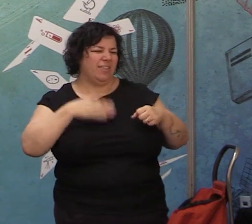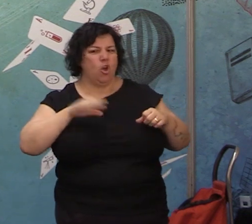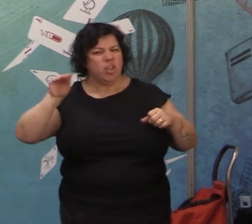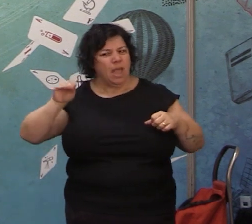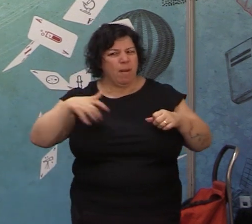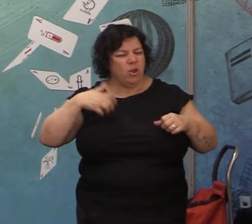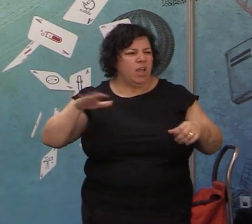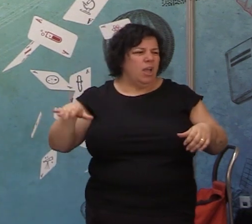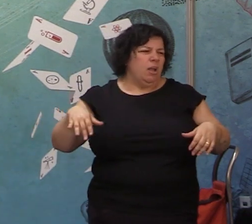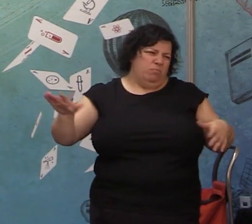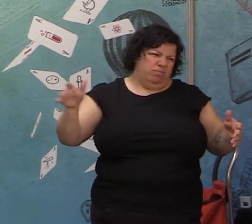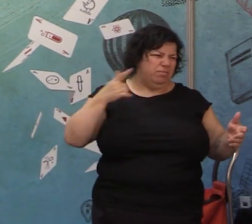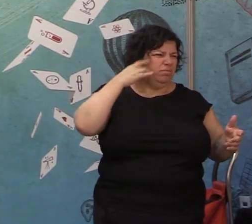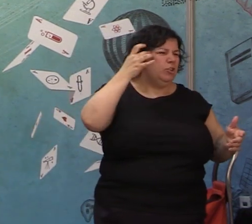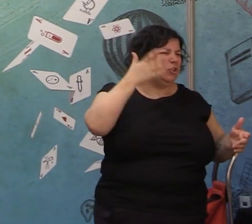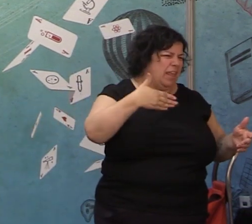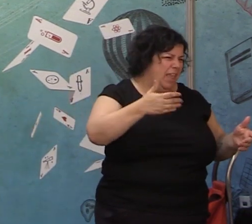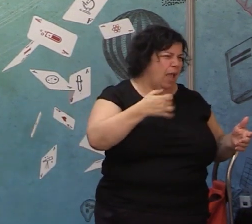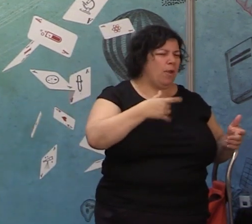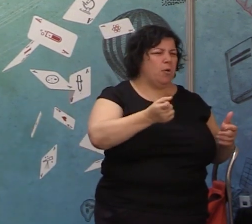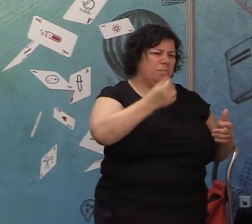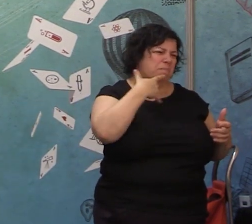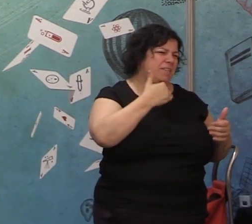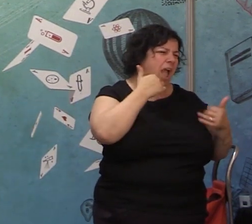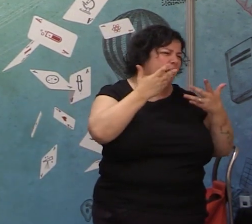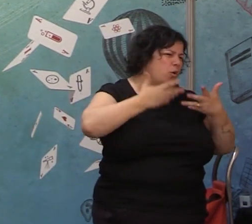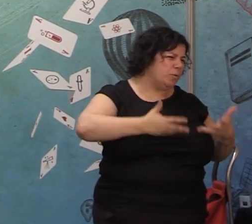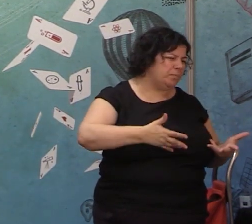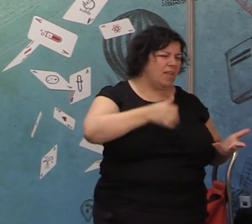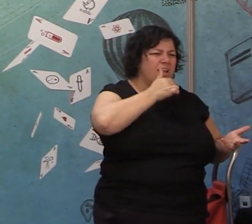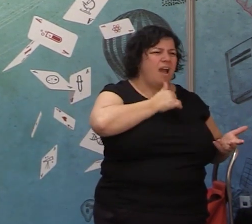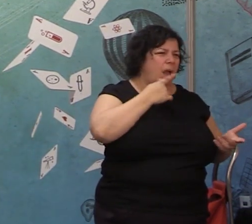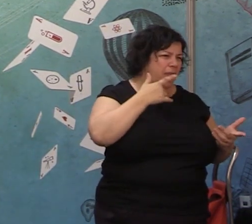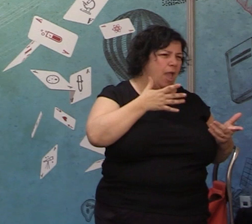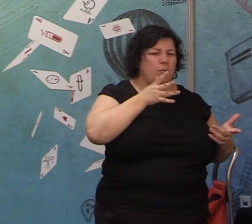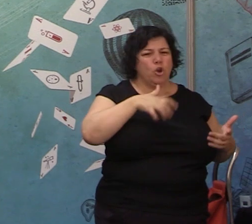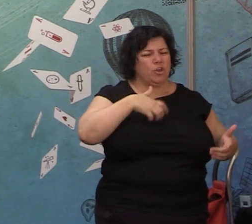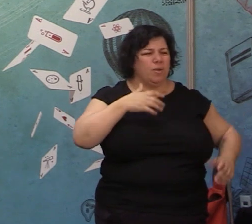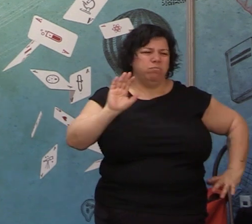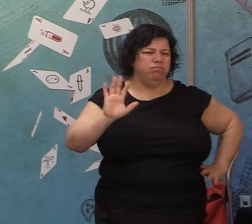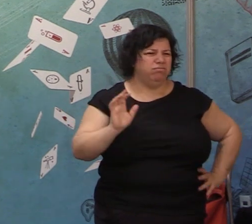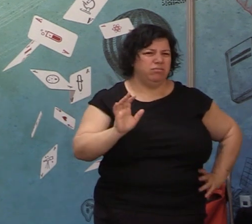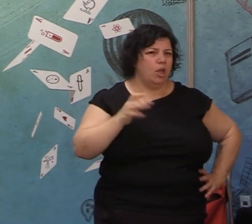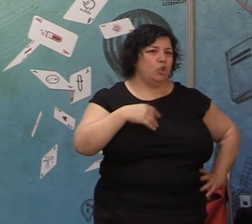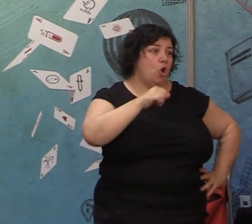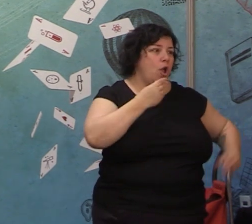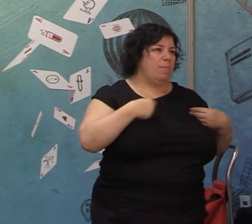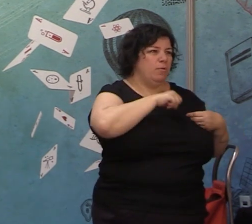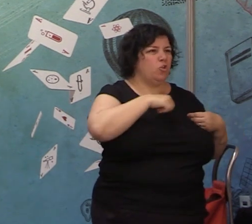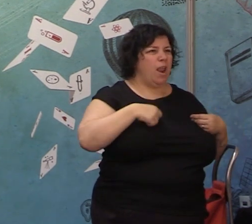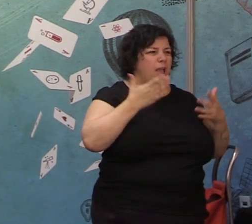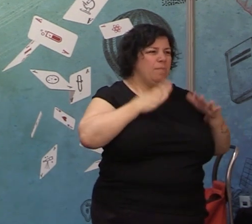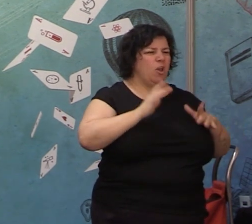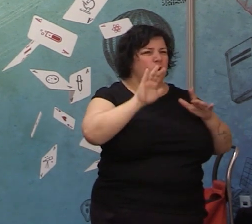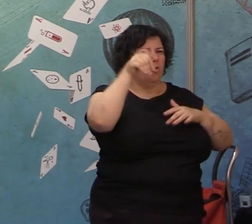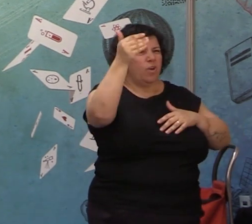molestar, no será nada. Me voy a tomar un Nolotí, a ver si se me pasa, no quiero molestar. Hoy es que vivo sola, pero mis niños están, no quiero